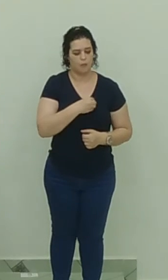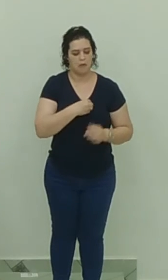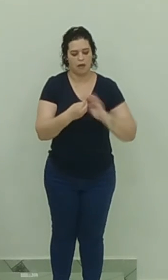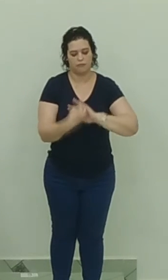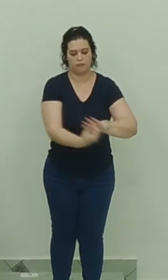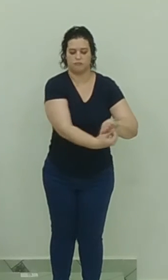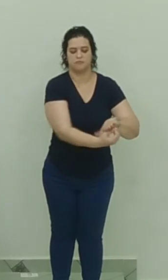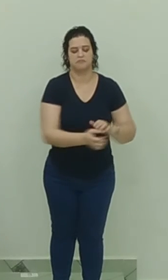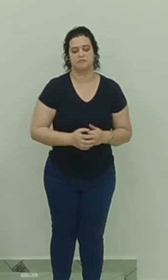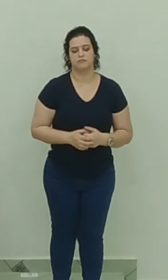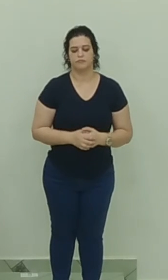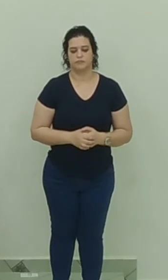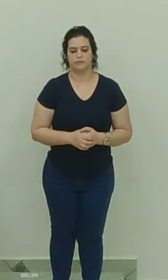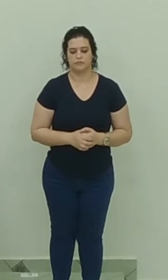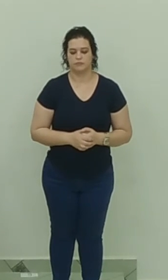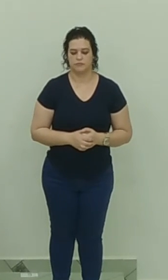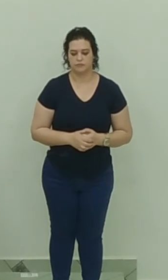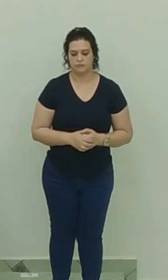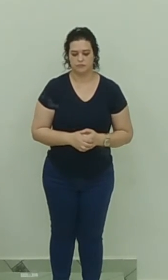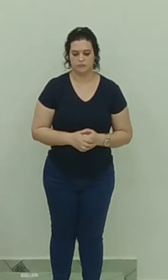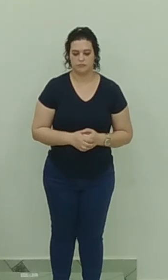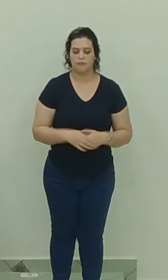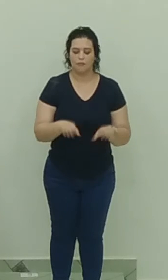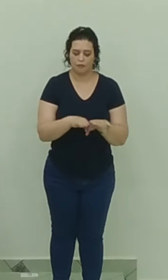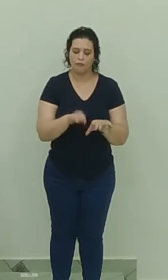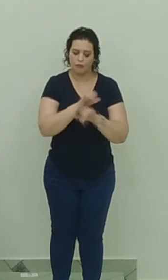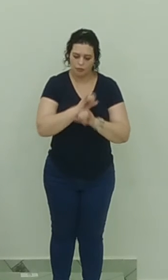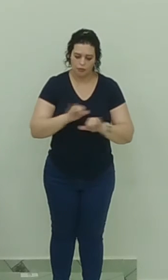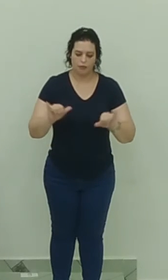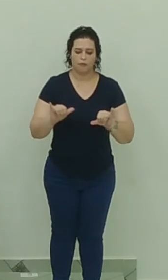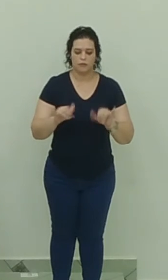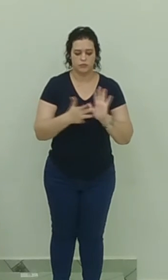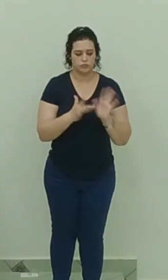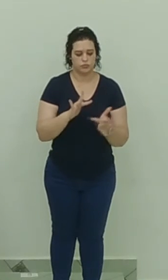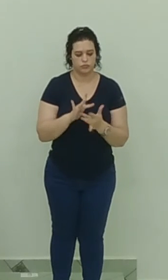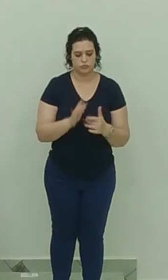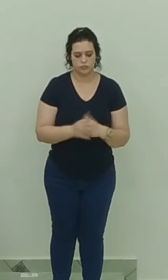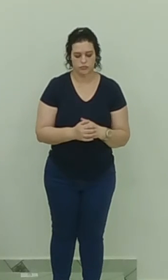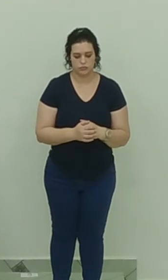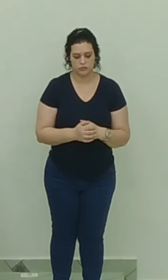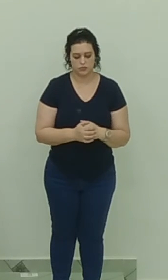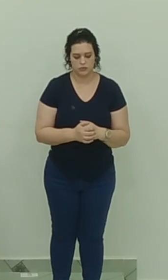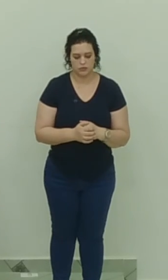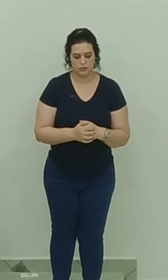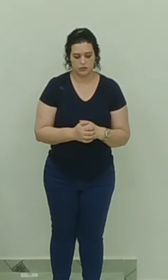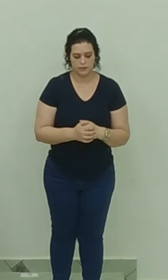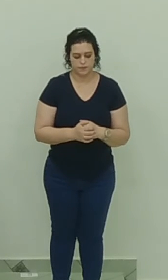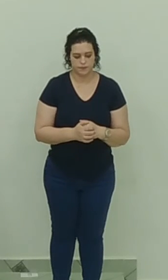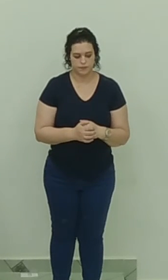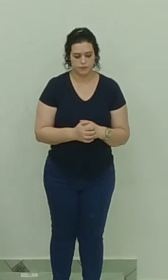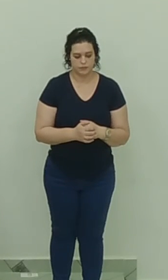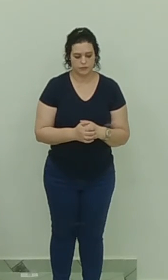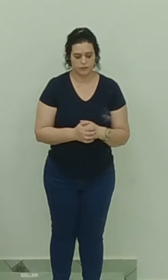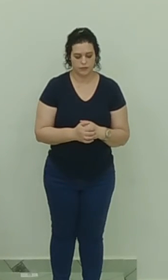pecados. E digo-vos que desta hora em diante não beberei deste fruto